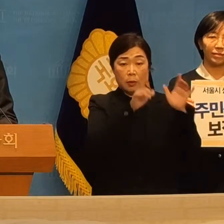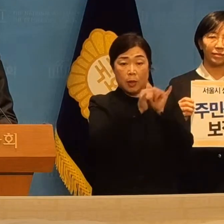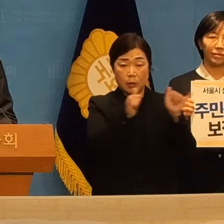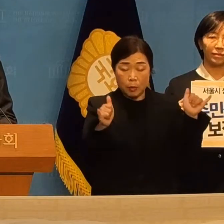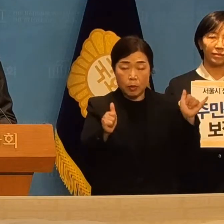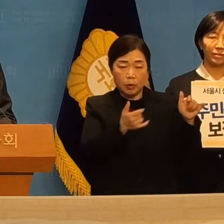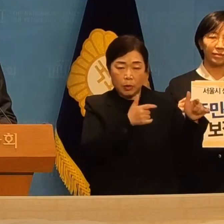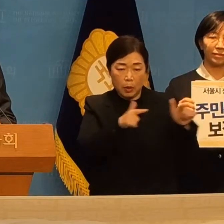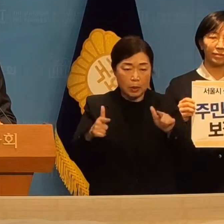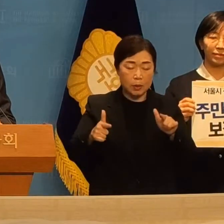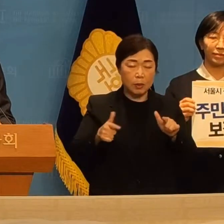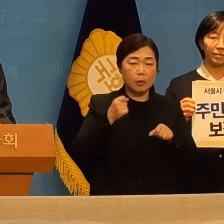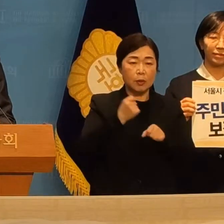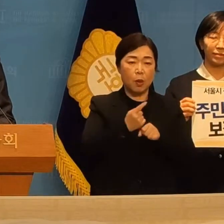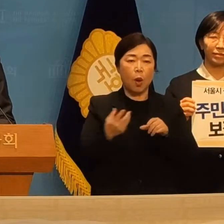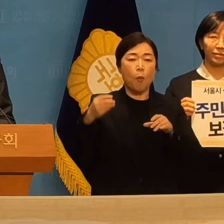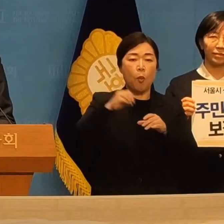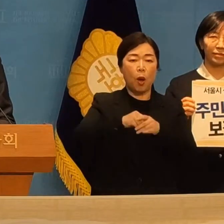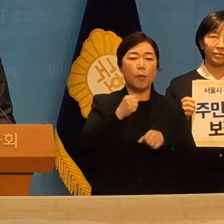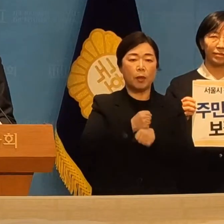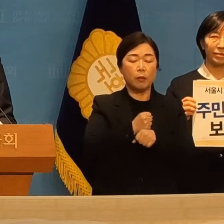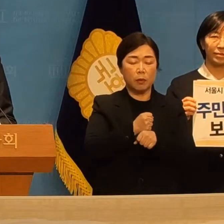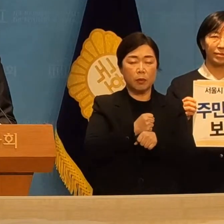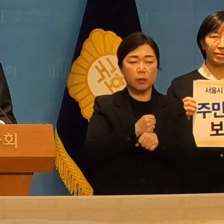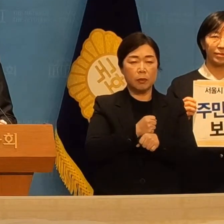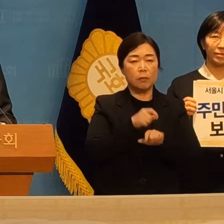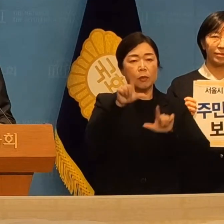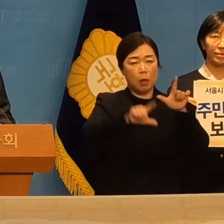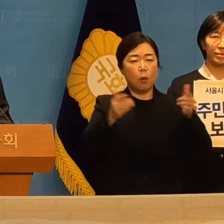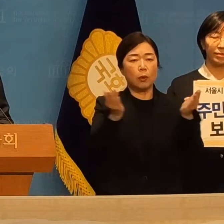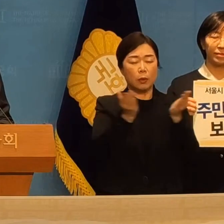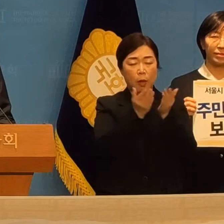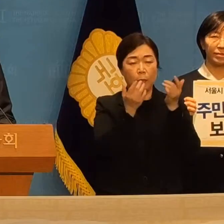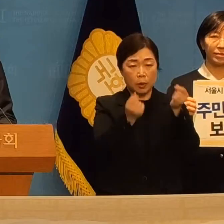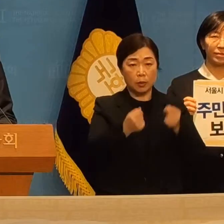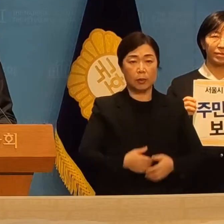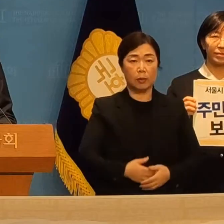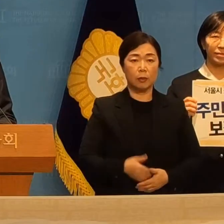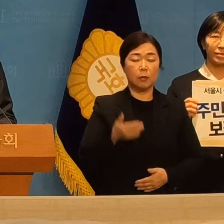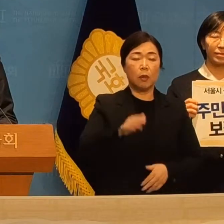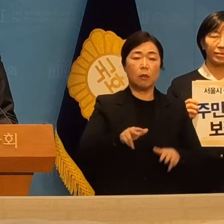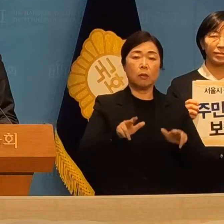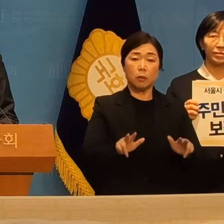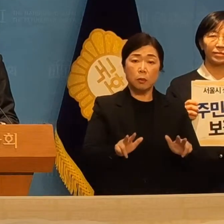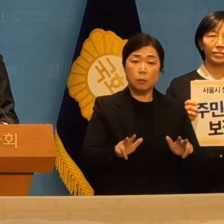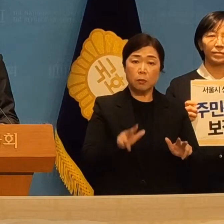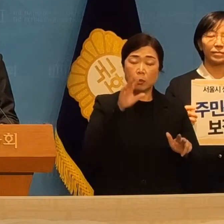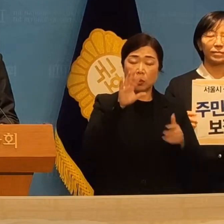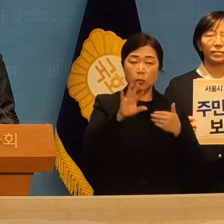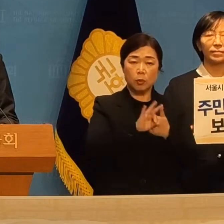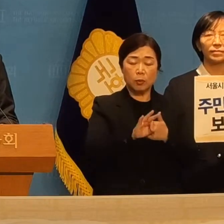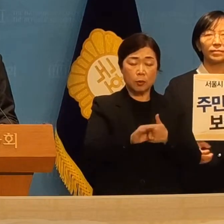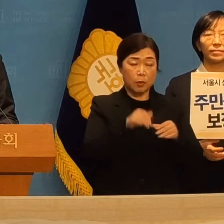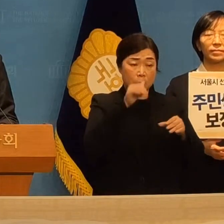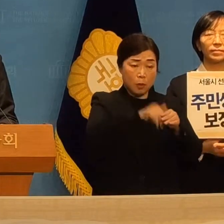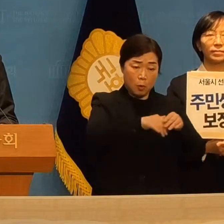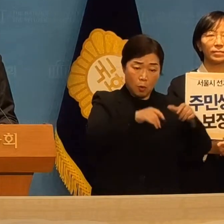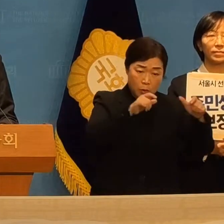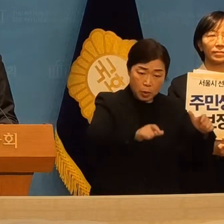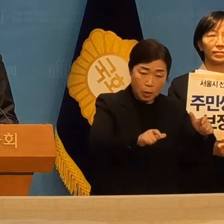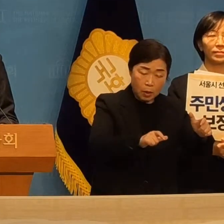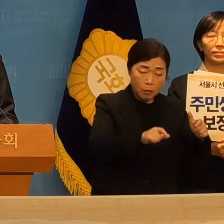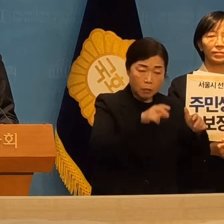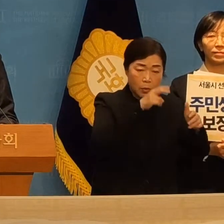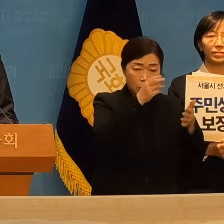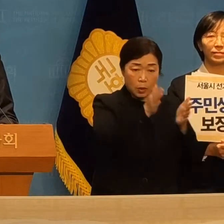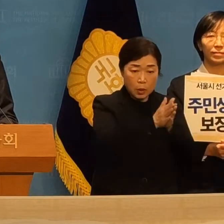주민의 다양한 의사를 반영하라는 시대적 요구였습니다. 그러나 현실은 어떻습니까? 중대선거구제가 도입된